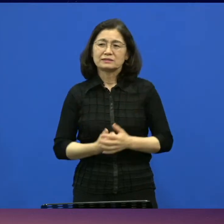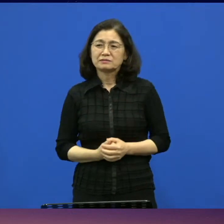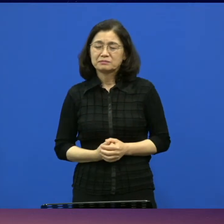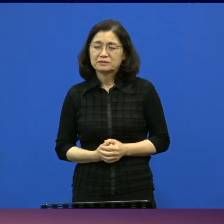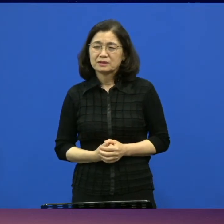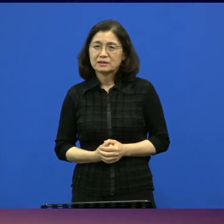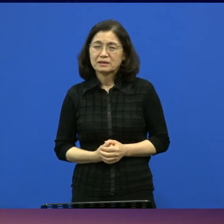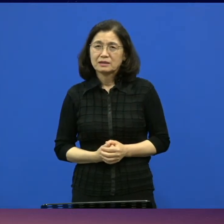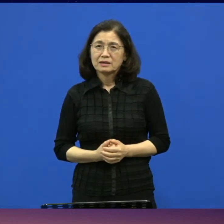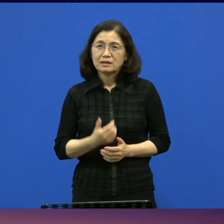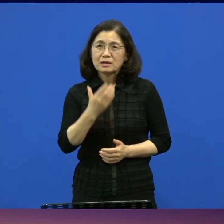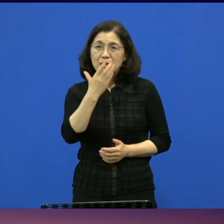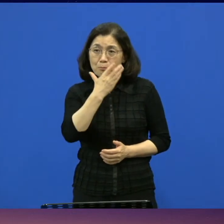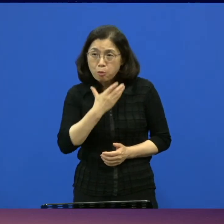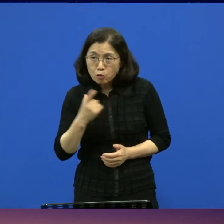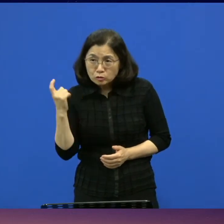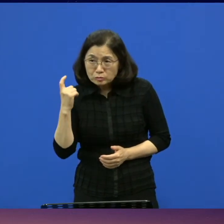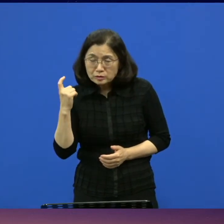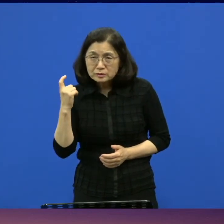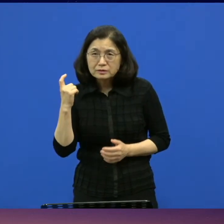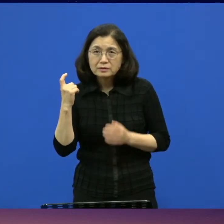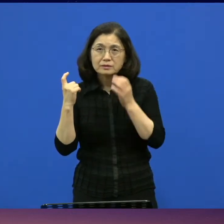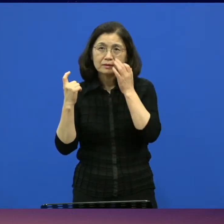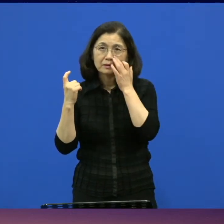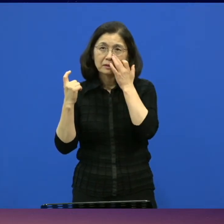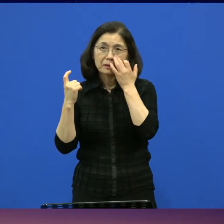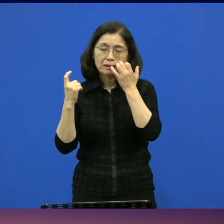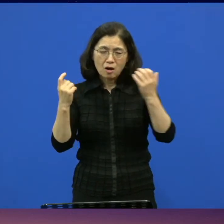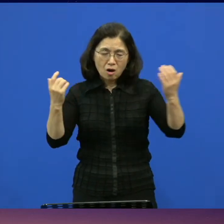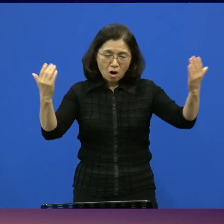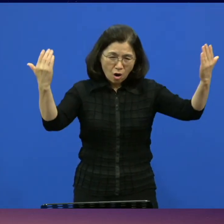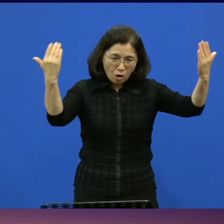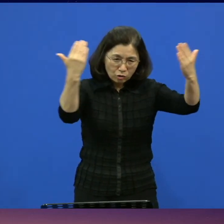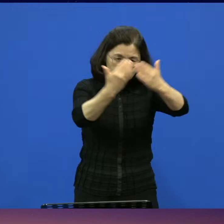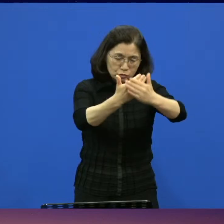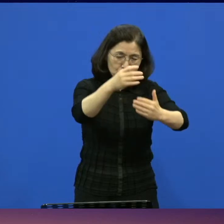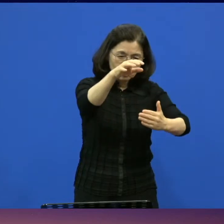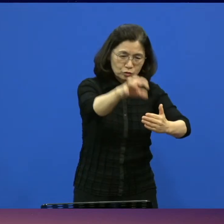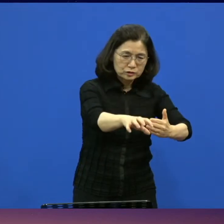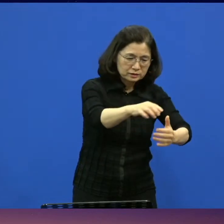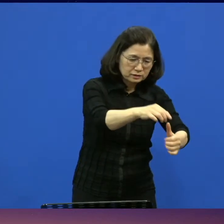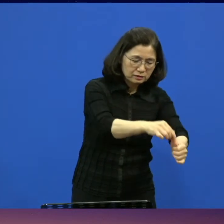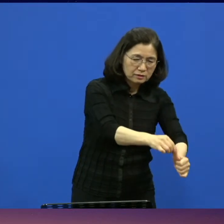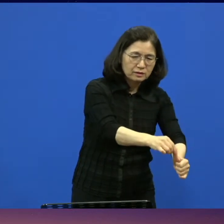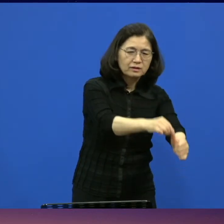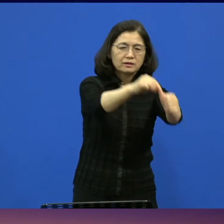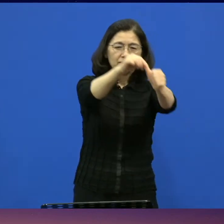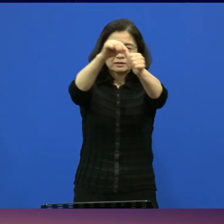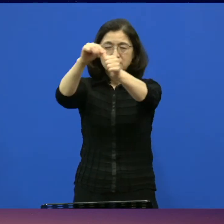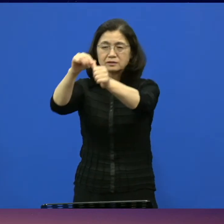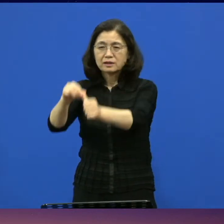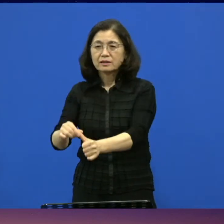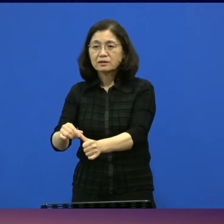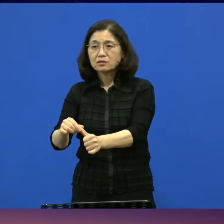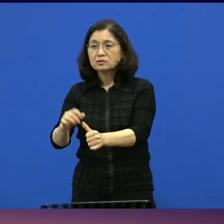그것이 복음이잖아요. 우리를 어두운 골짜기에서 끌어내시는 것은 복음이에요,